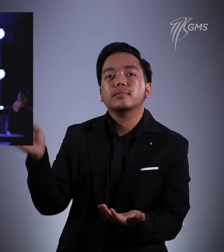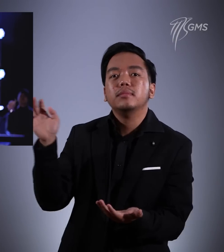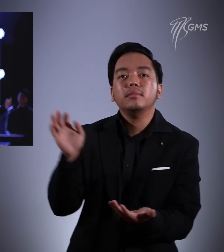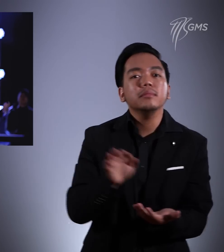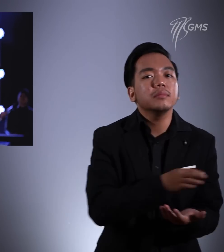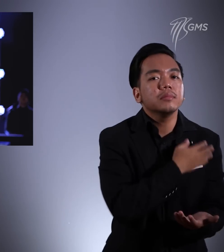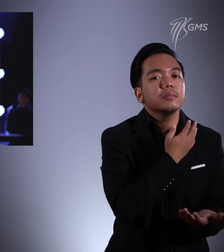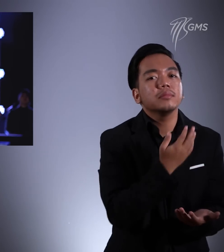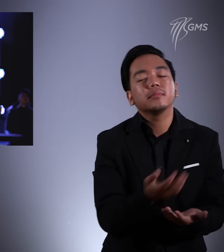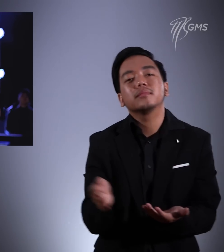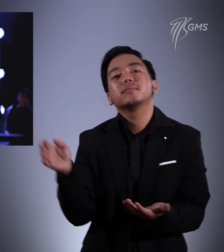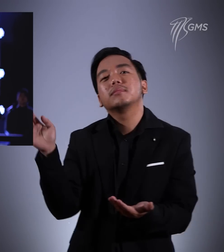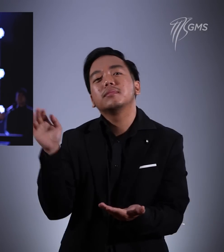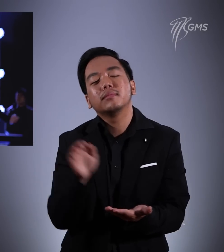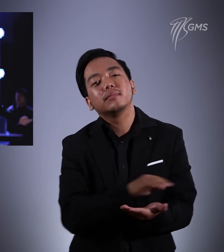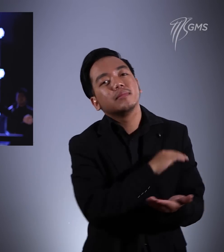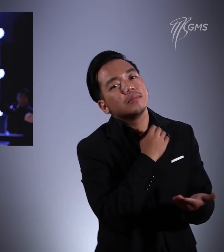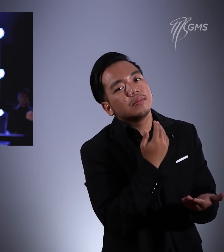Inaramaya sandararaya sande.